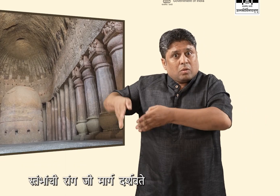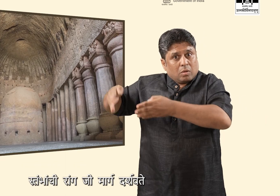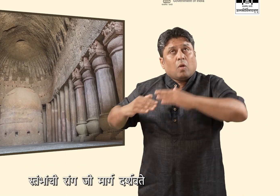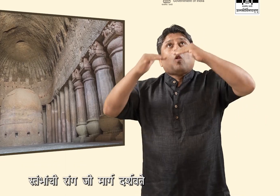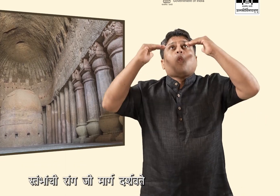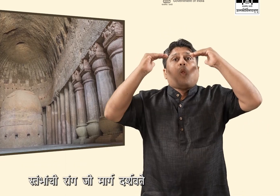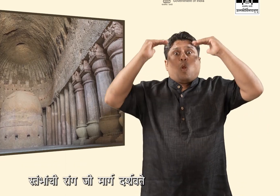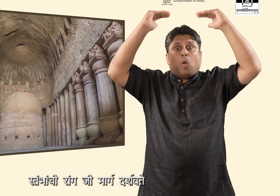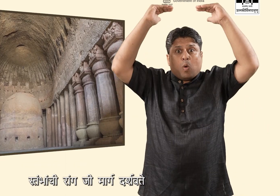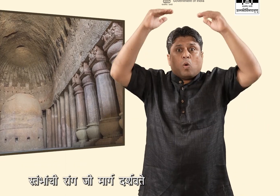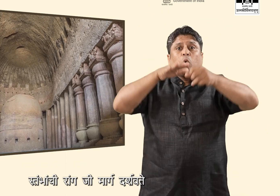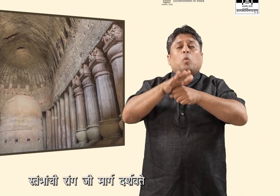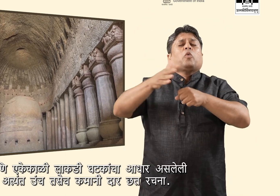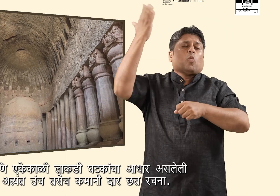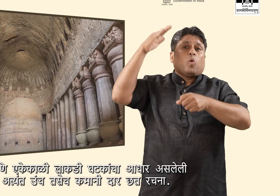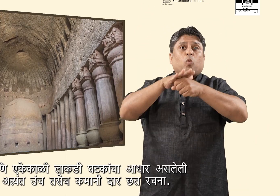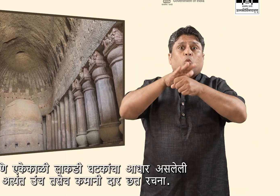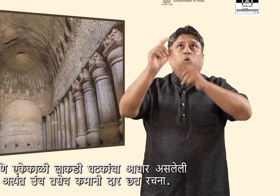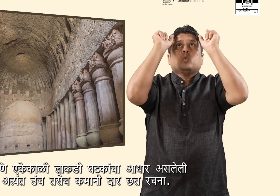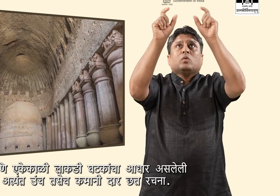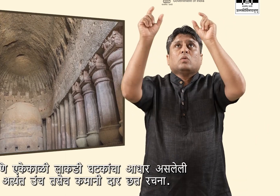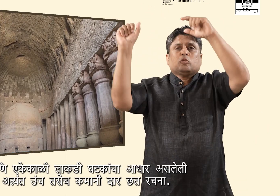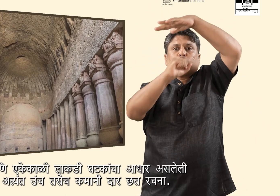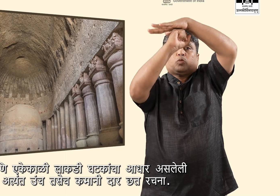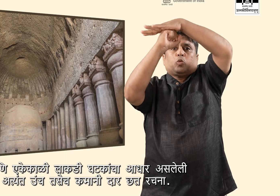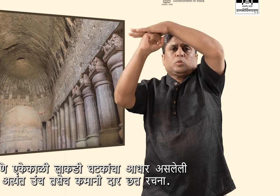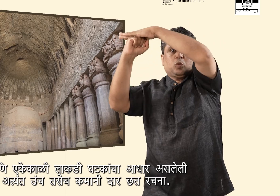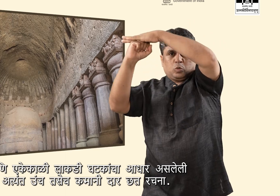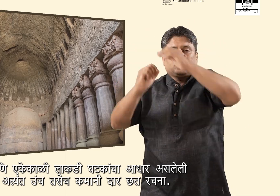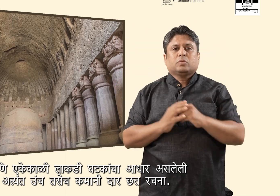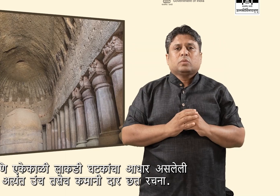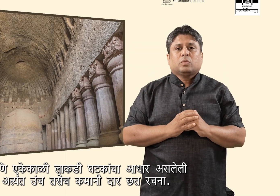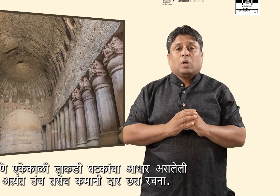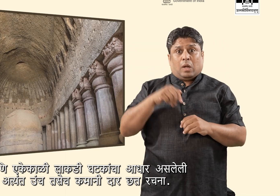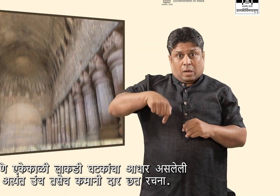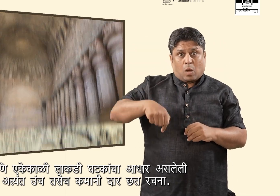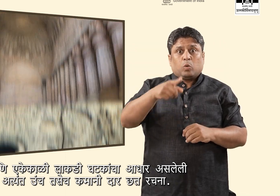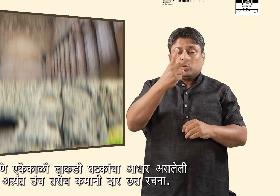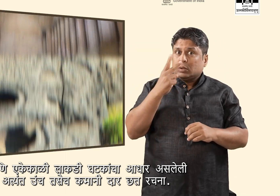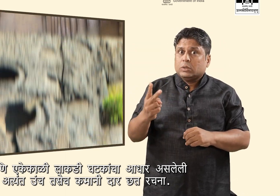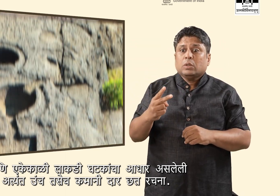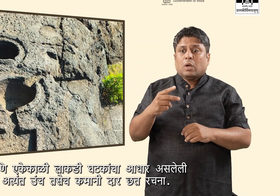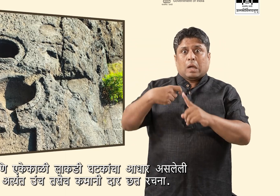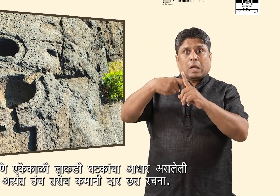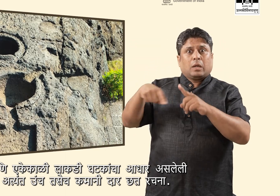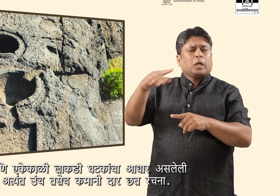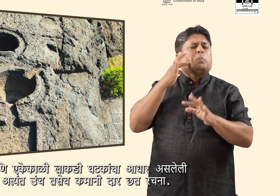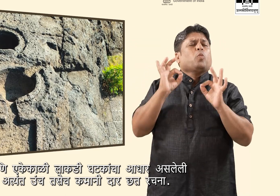रांग जी मार्ग दर्शवते आणि एकेकाळी लाकडी घटकांचा आधार असलेली अत्यंत उंच तसेच कमानीदार